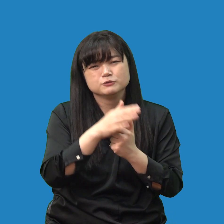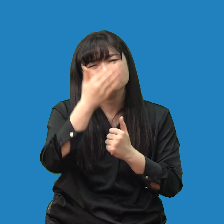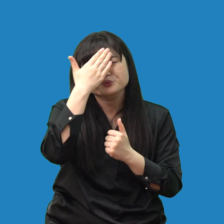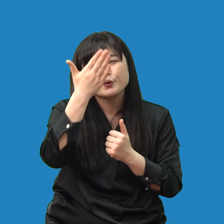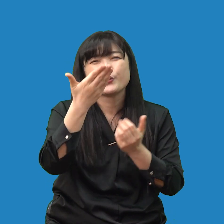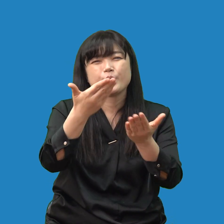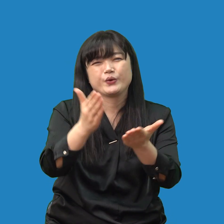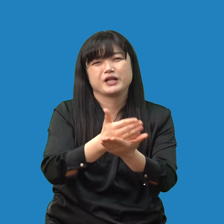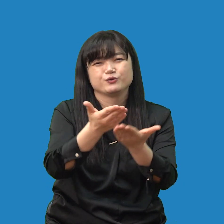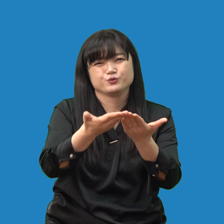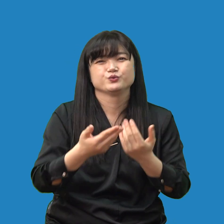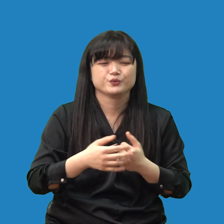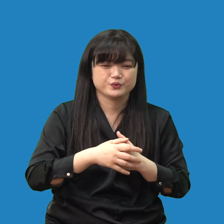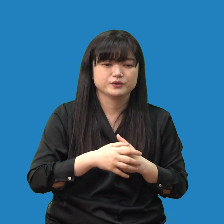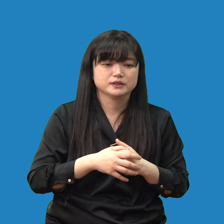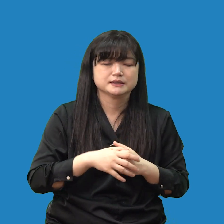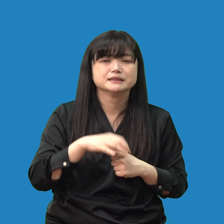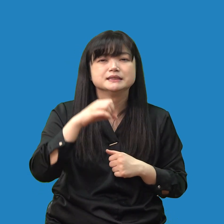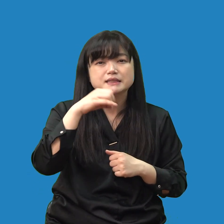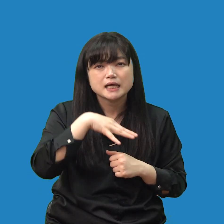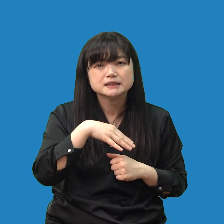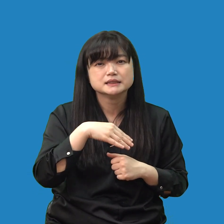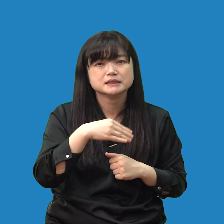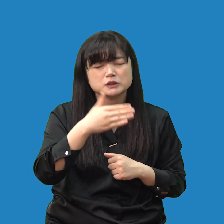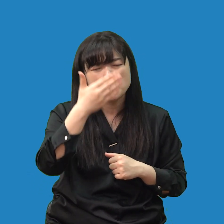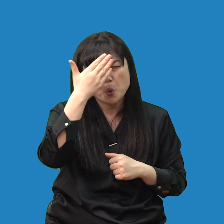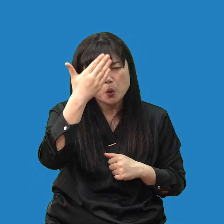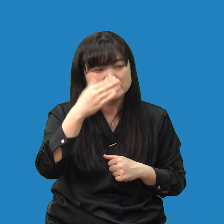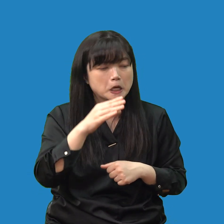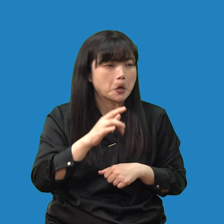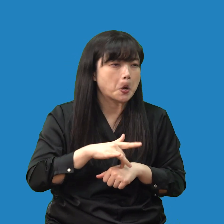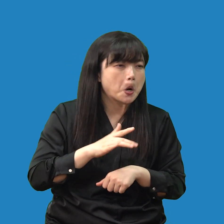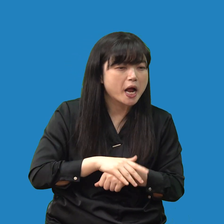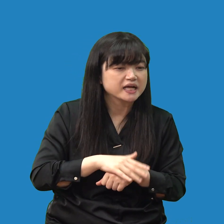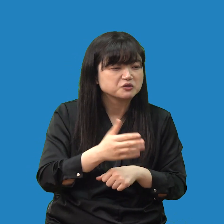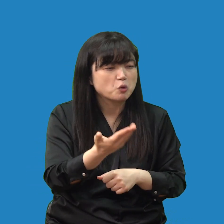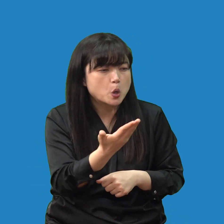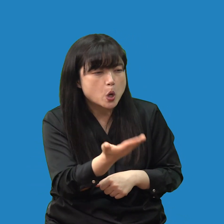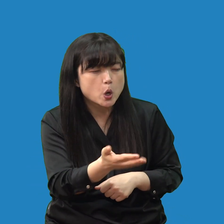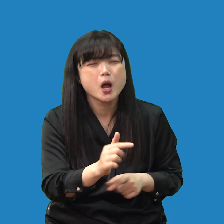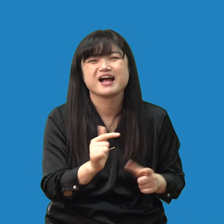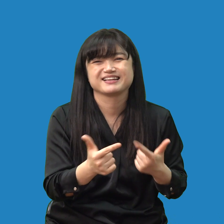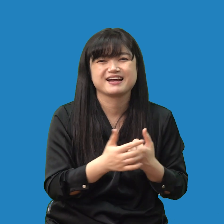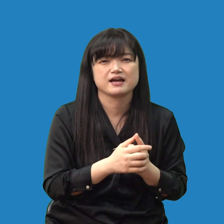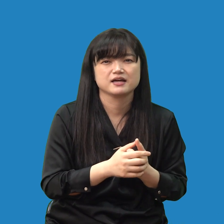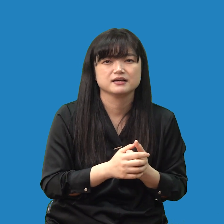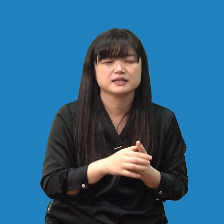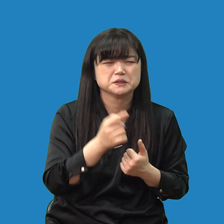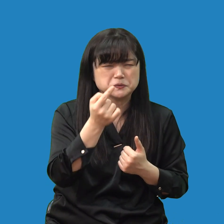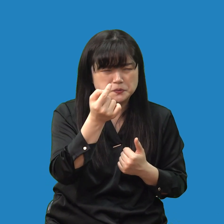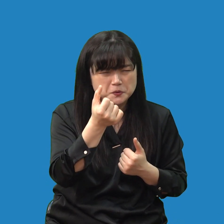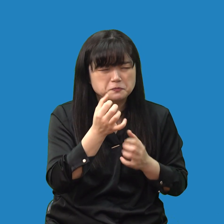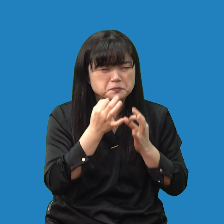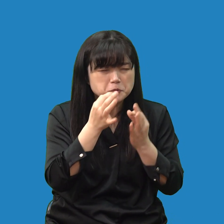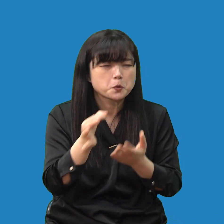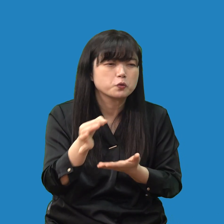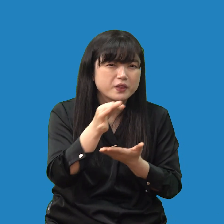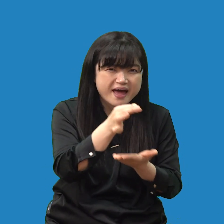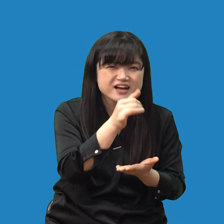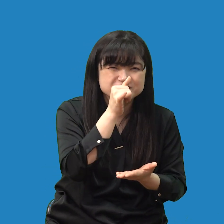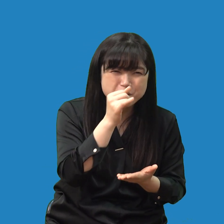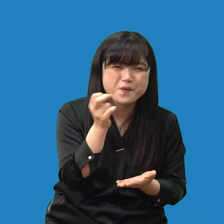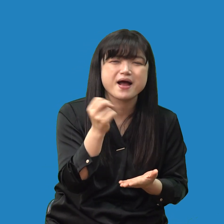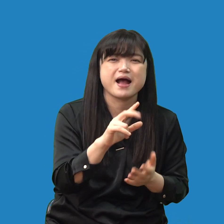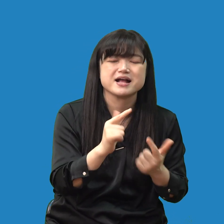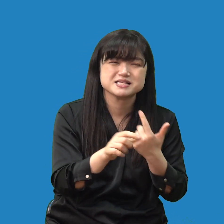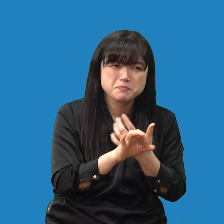무료 나눔이었습니다. 단지 공짜 심리가 몸에 배면 안 되니까 아주 작은 기부금도 내게